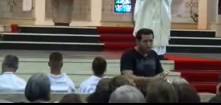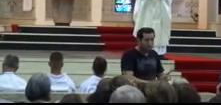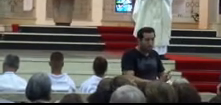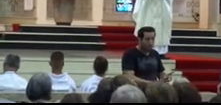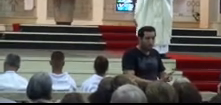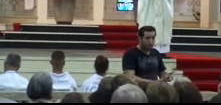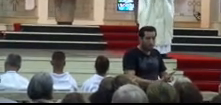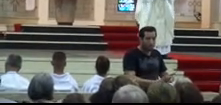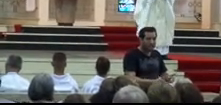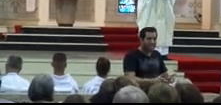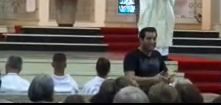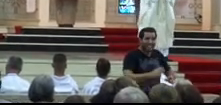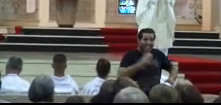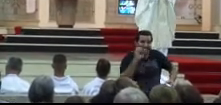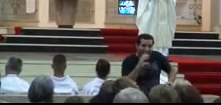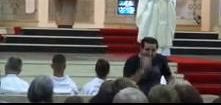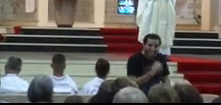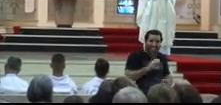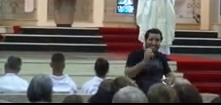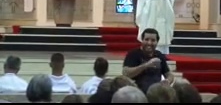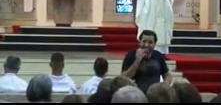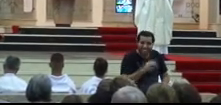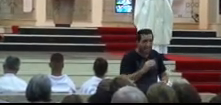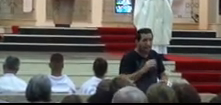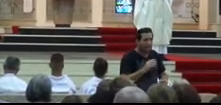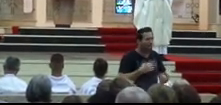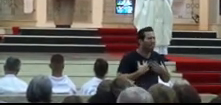pressa e é urgente para ontem.